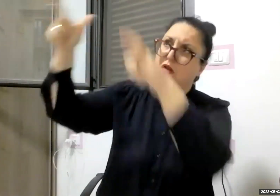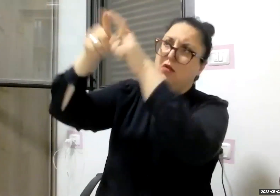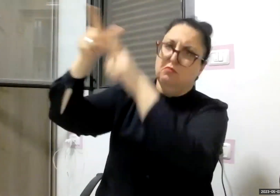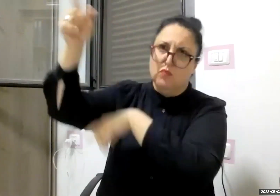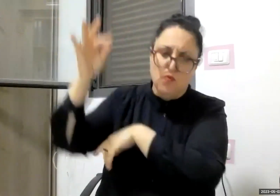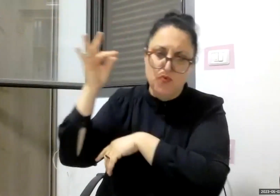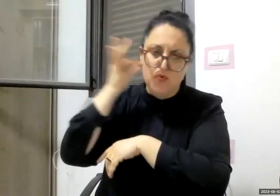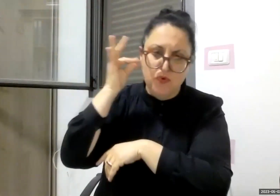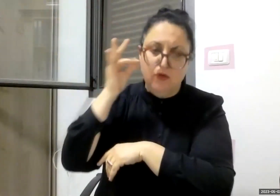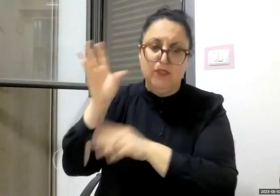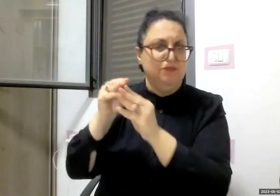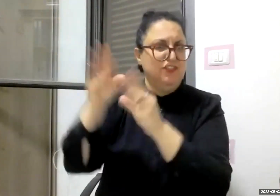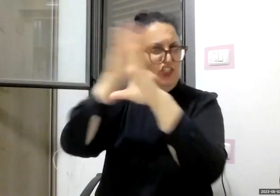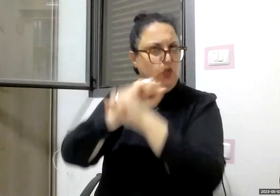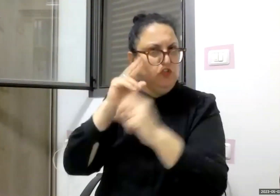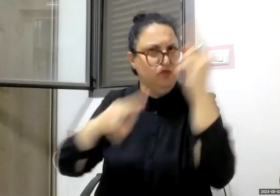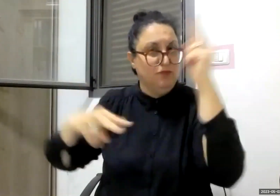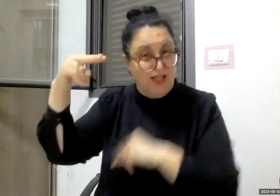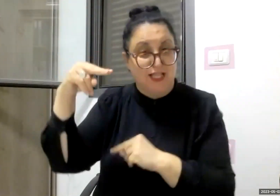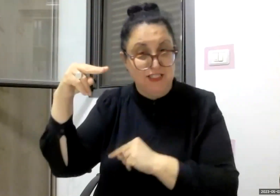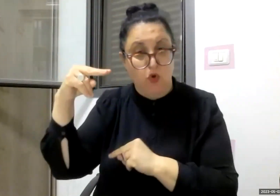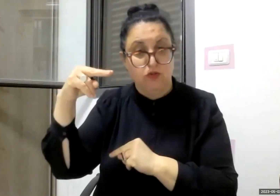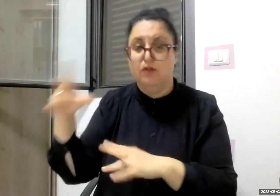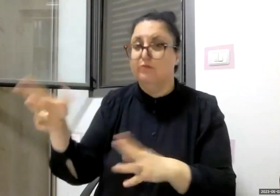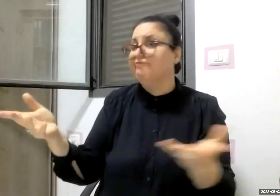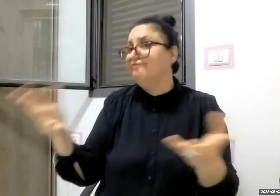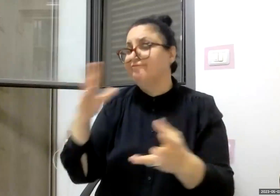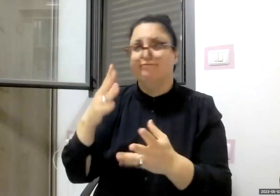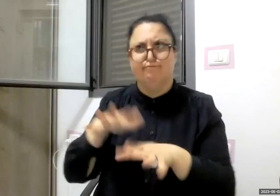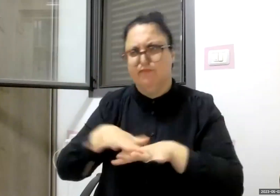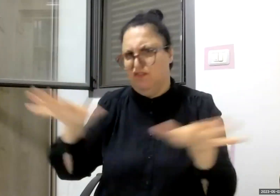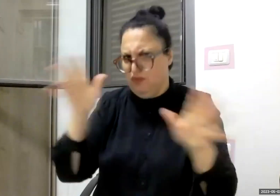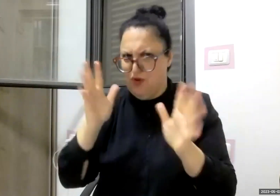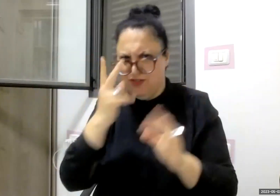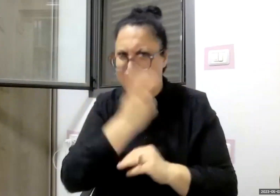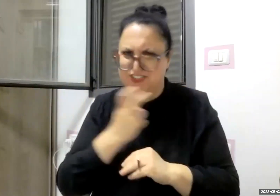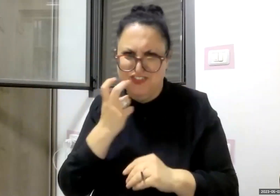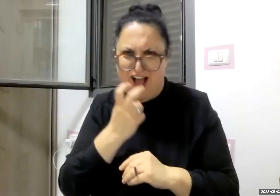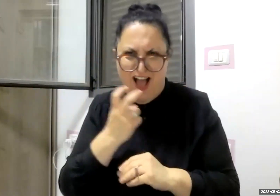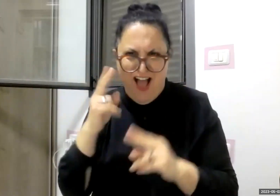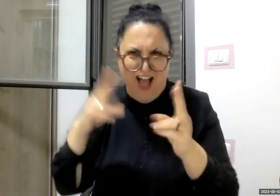משלטים על ידי השומעים, וזאת באמצעות גישות שמיעת עניות,